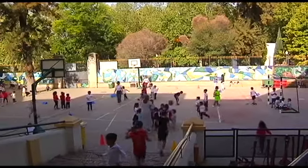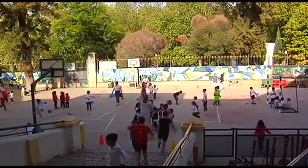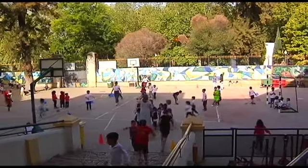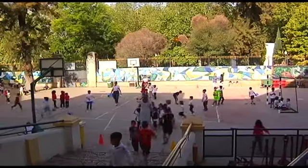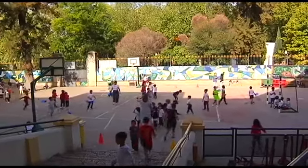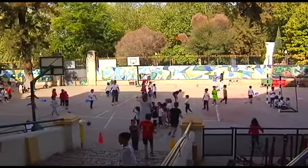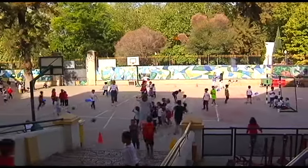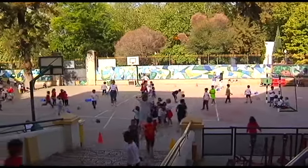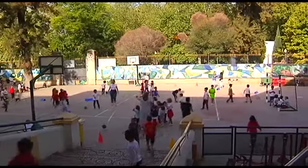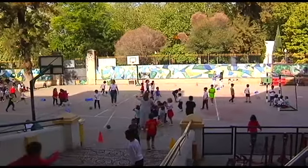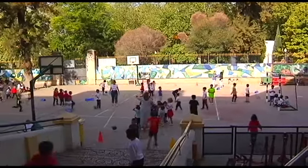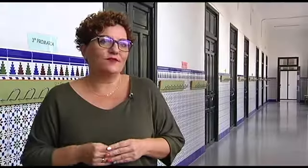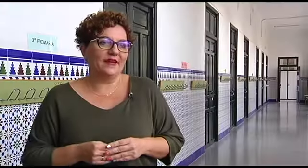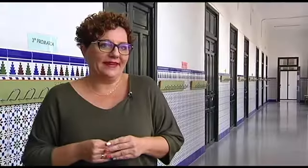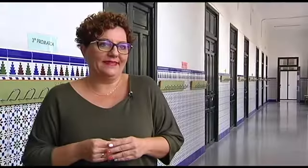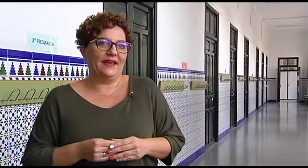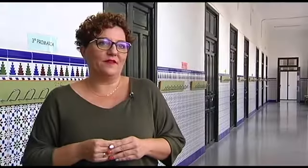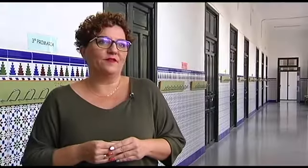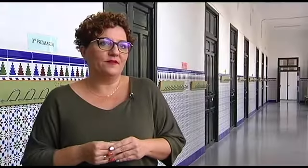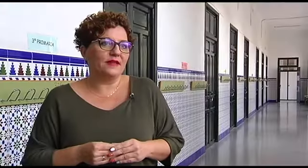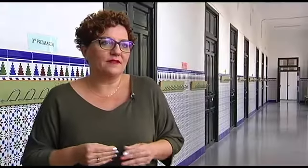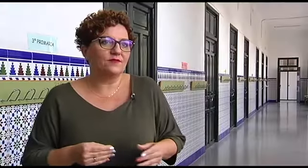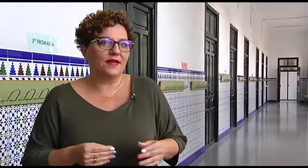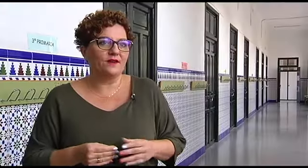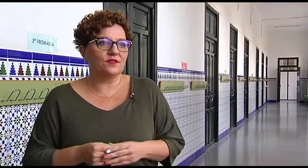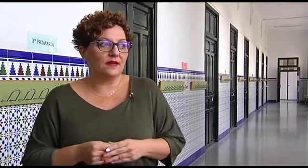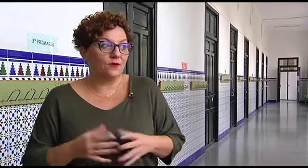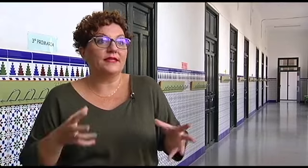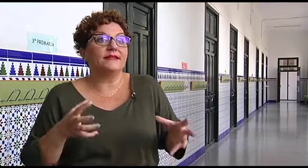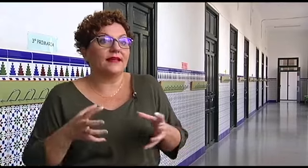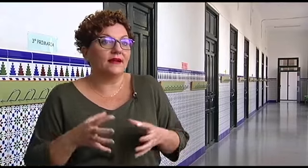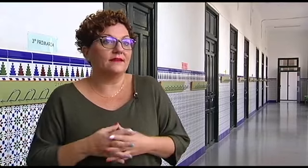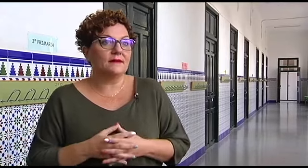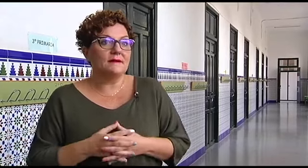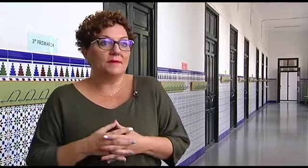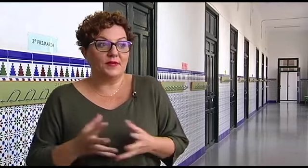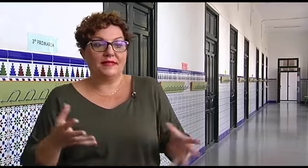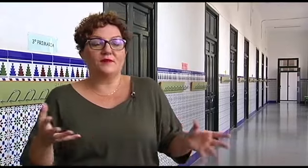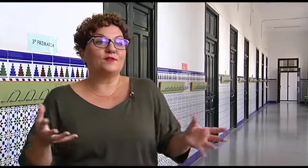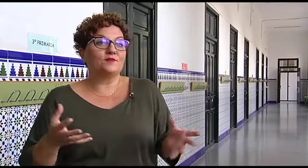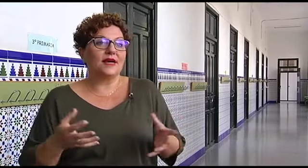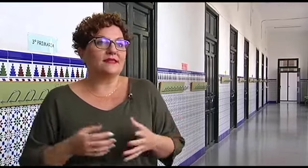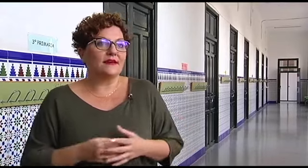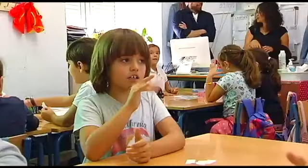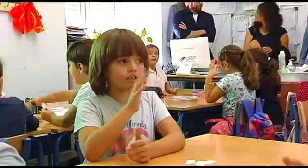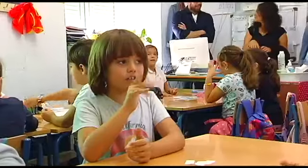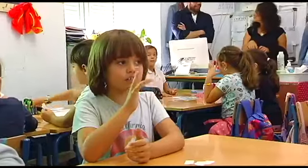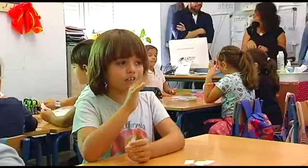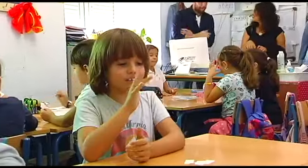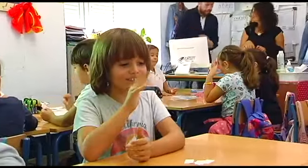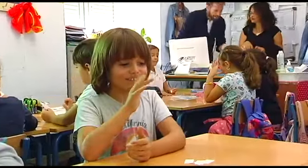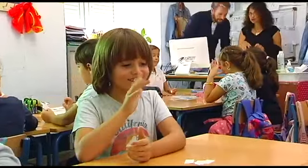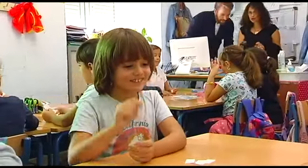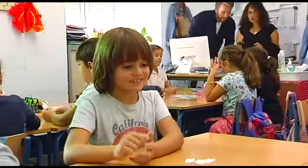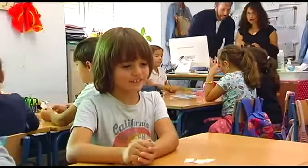son los primeros que están encantados de que sus hijos se encuentren tan... porque están como en su casa, están las cinco